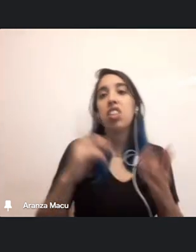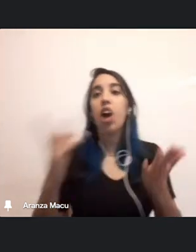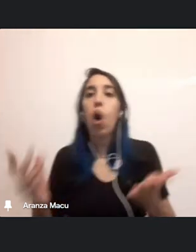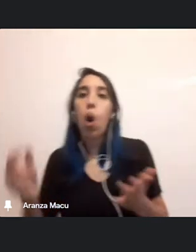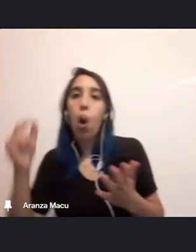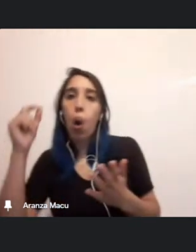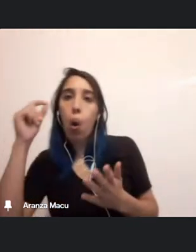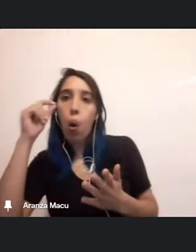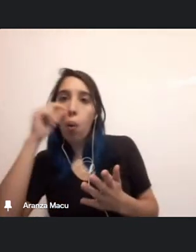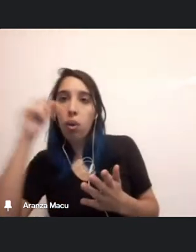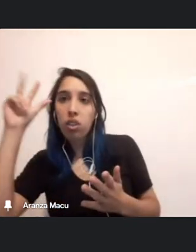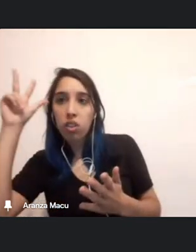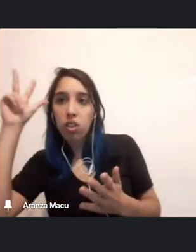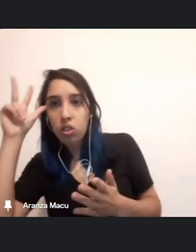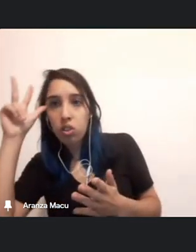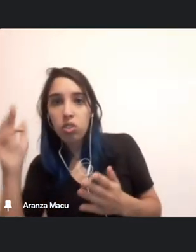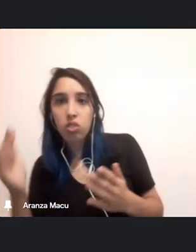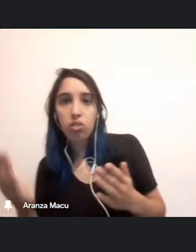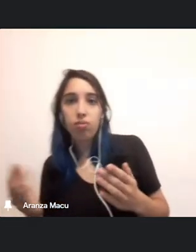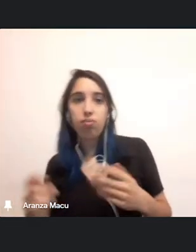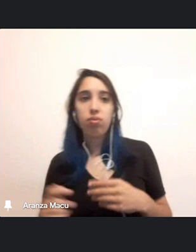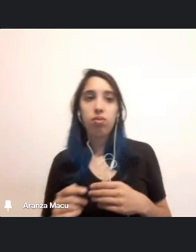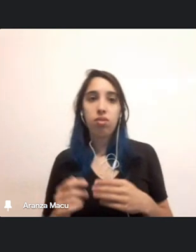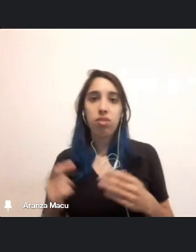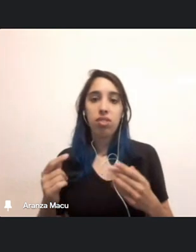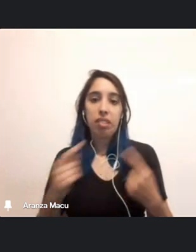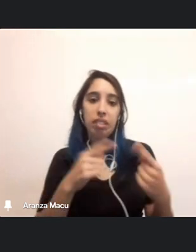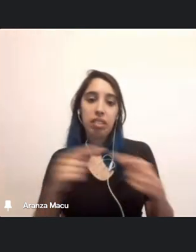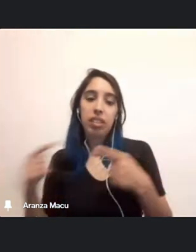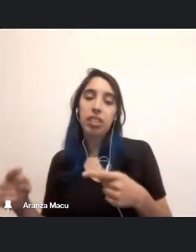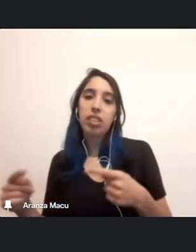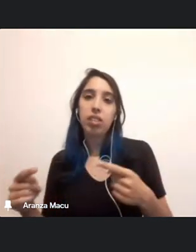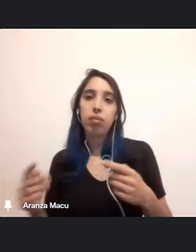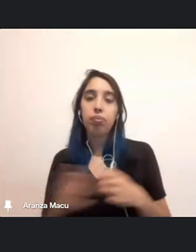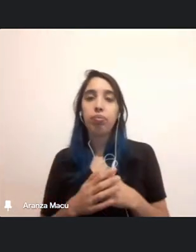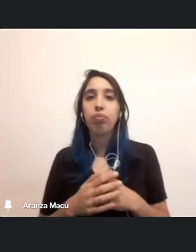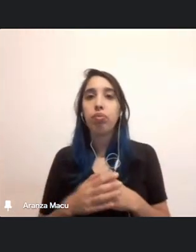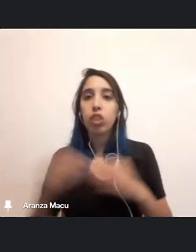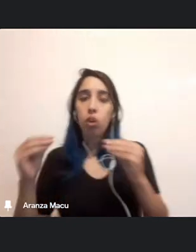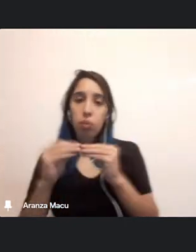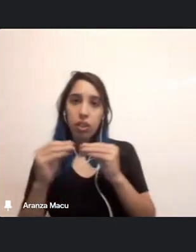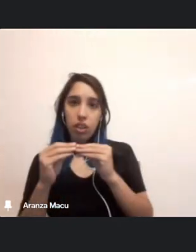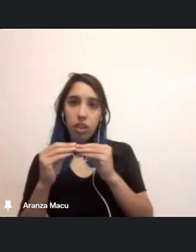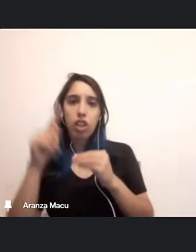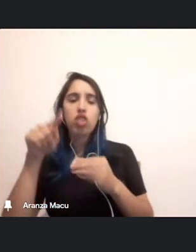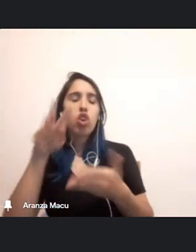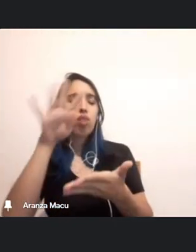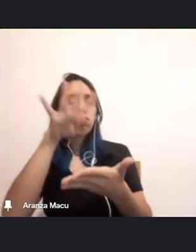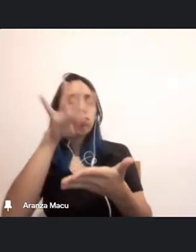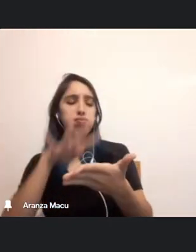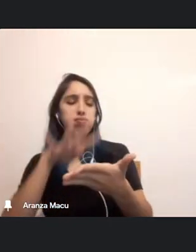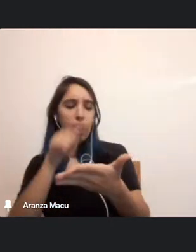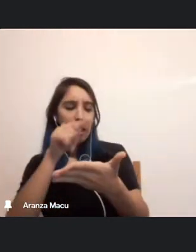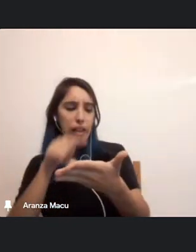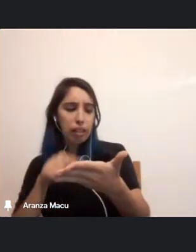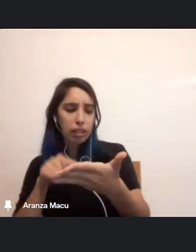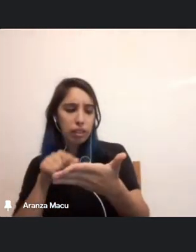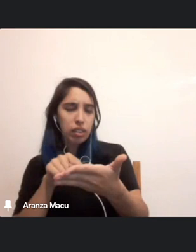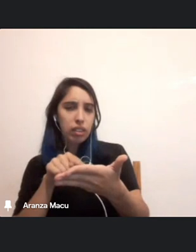sí. Yo hoy estoy mirando la lista y Jiménez Gladys tiene todo ausente.